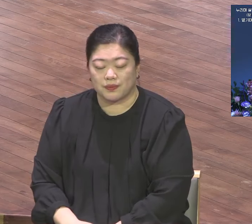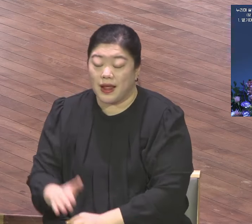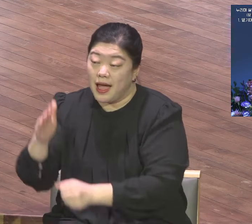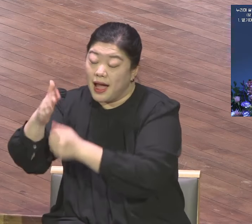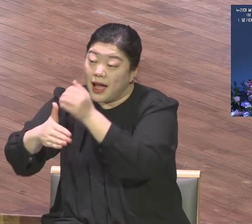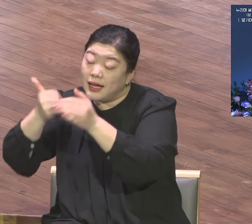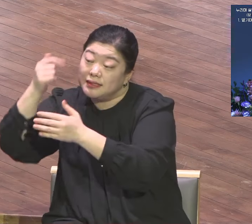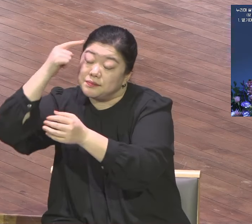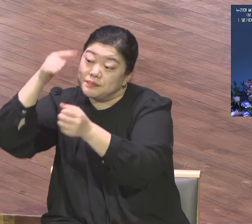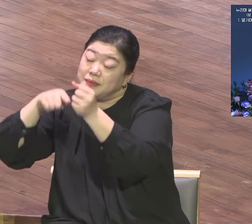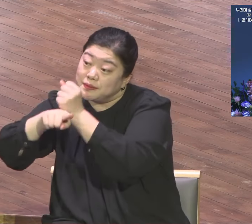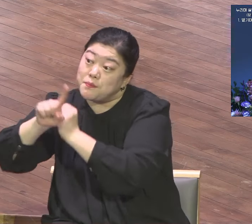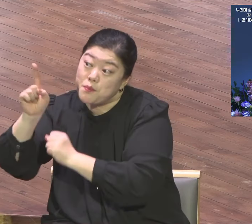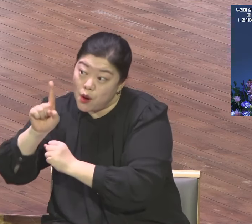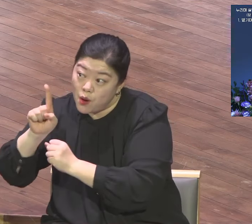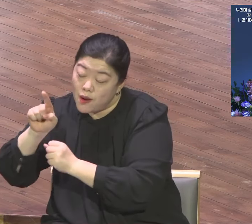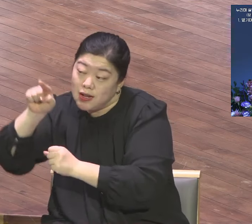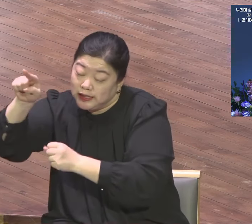짜고 사는 사람.